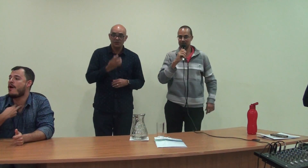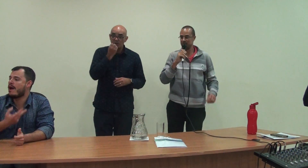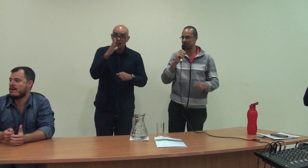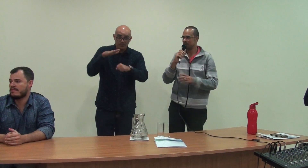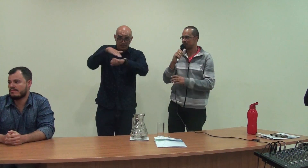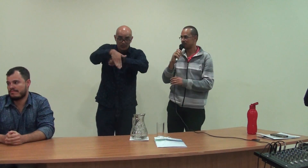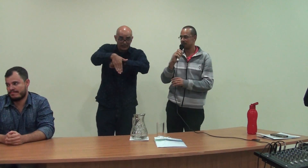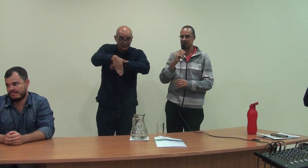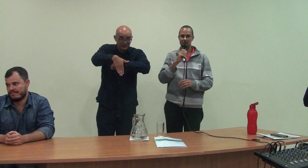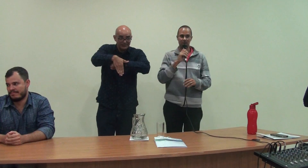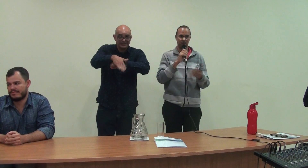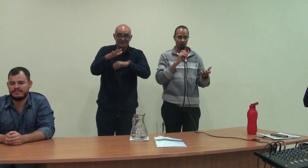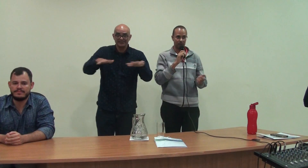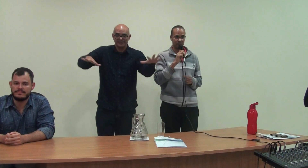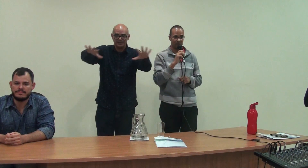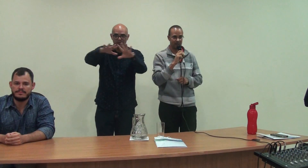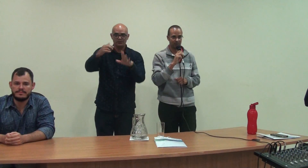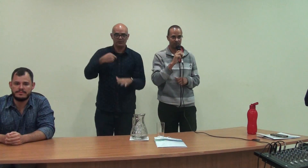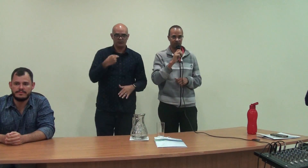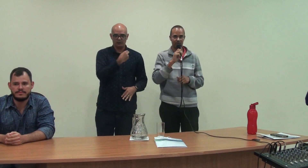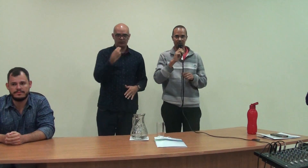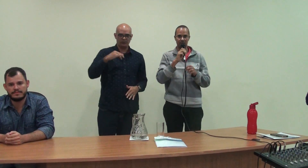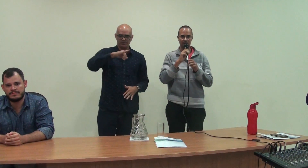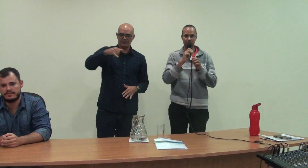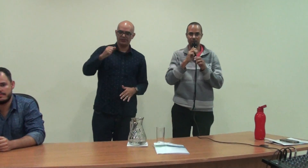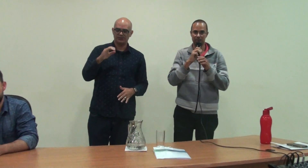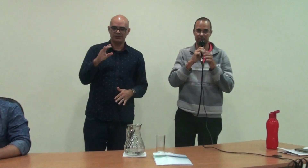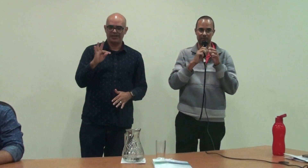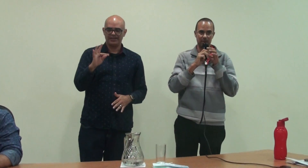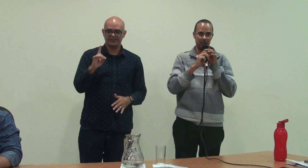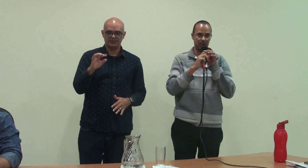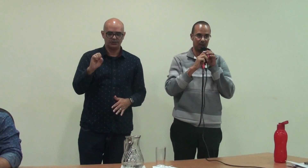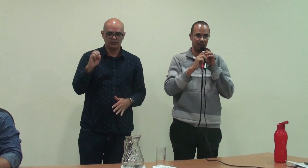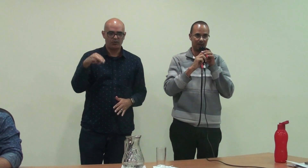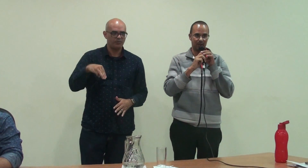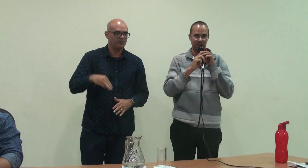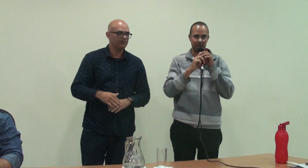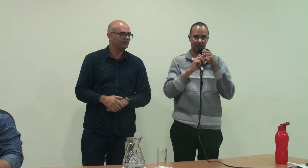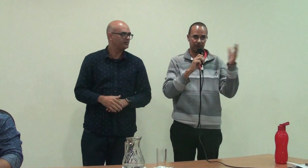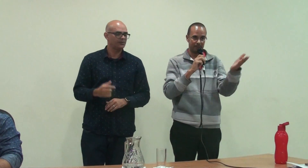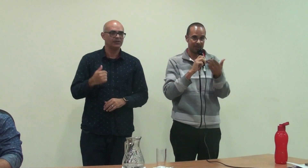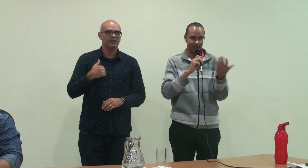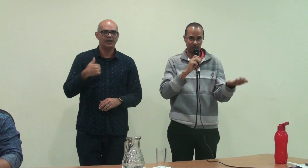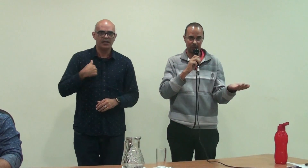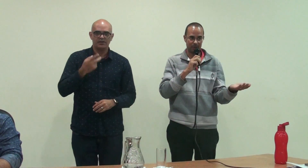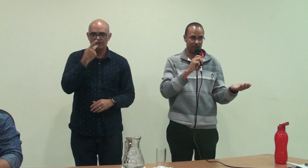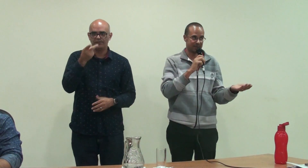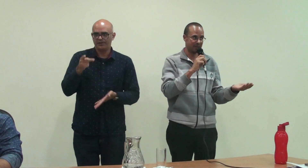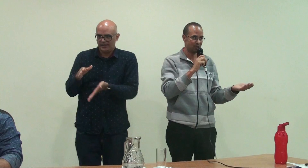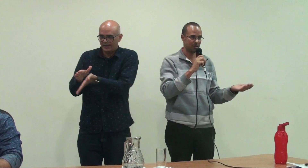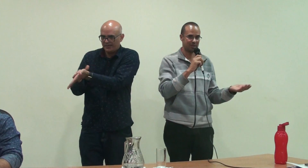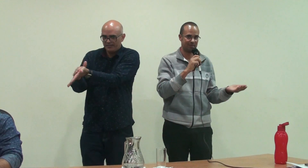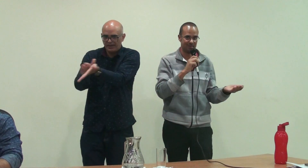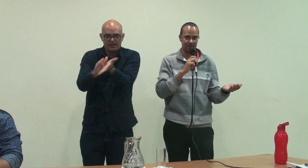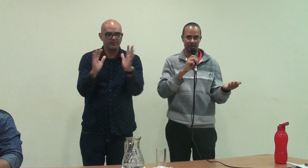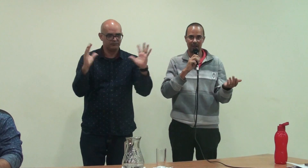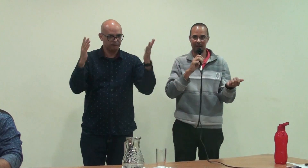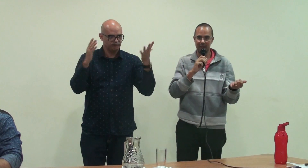Boa noite a todos, meu nome é Jason, eu quero parabenizar todos aqui